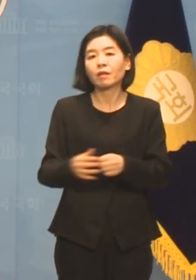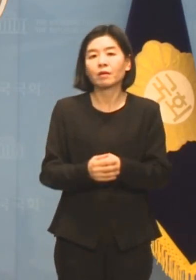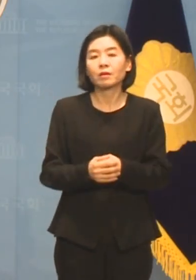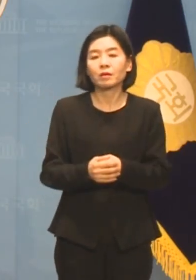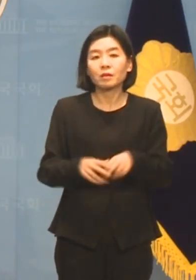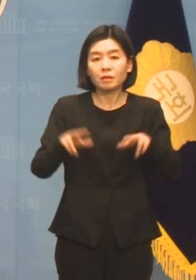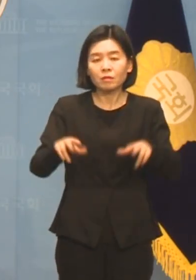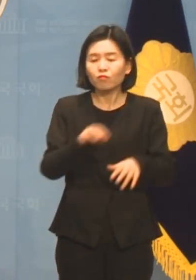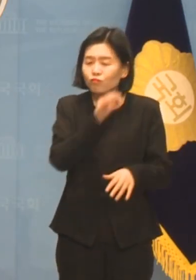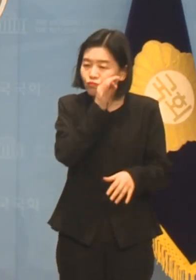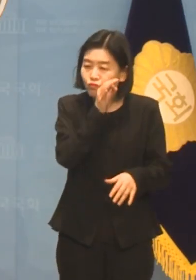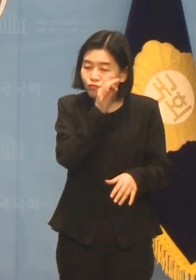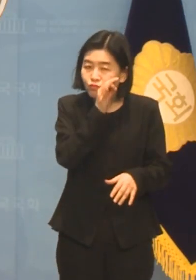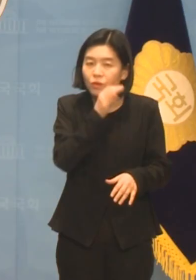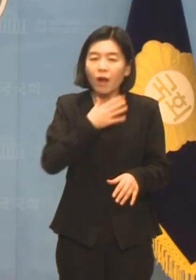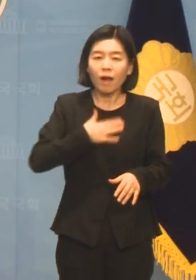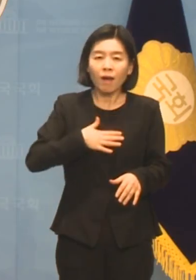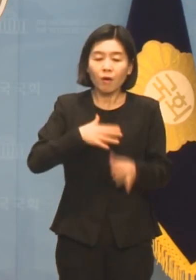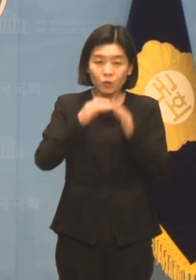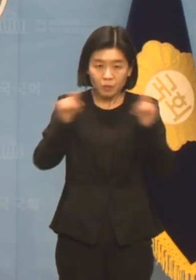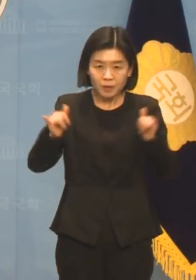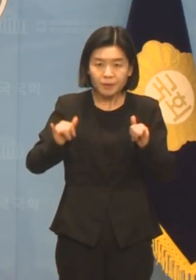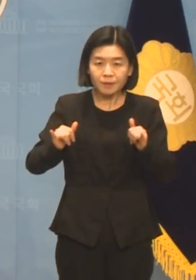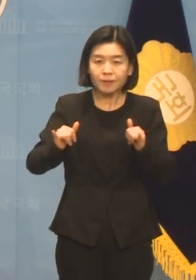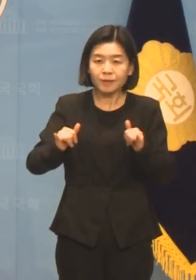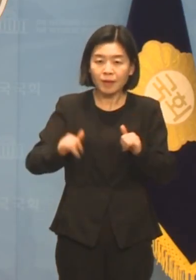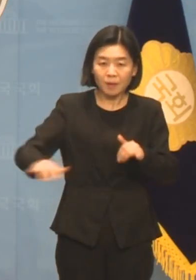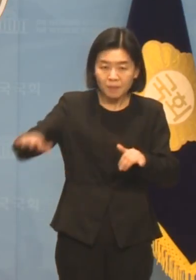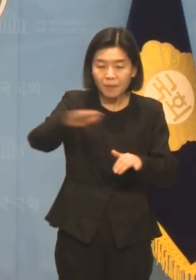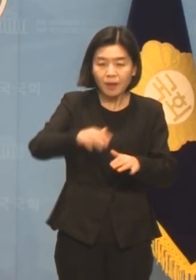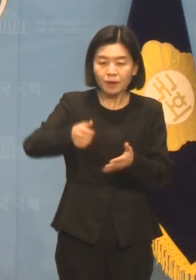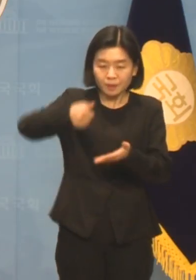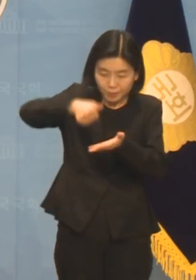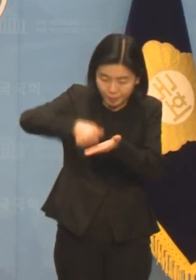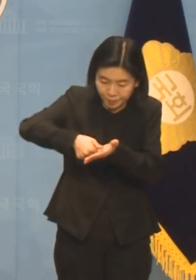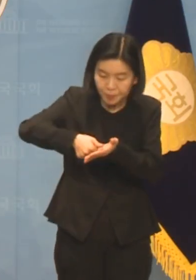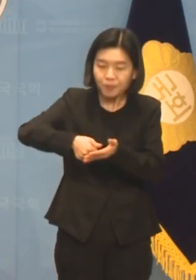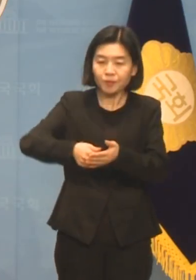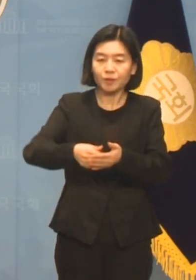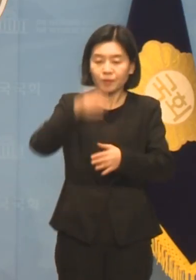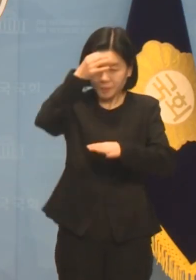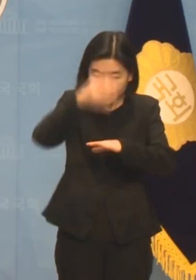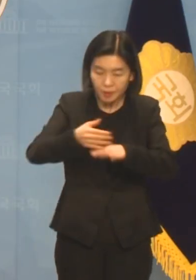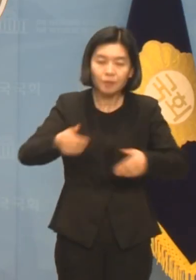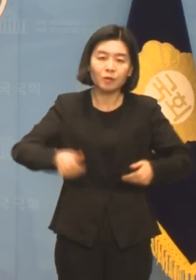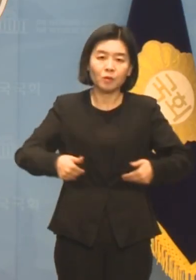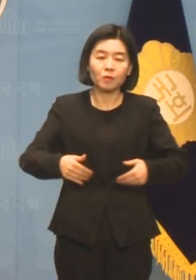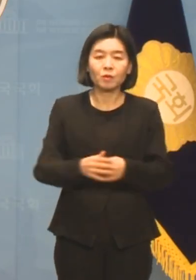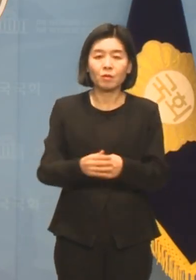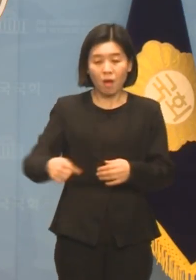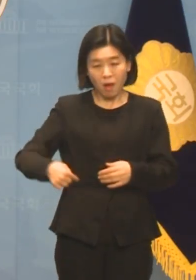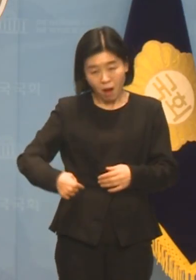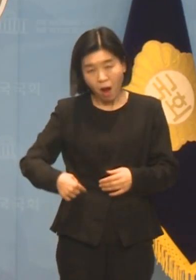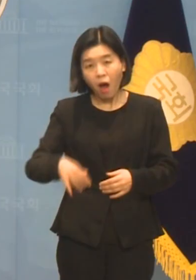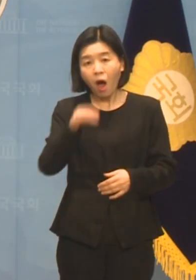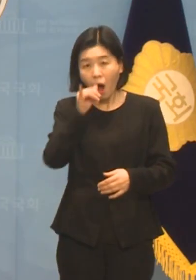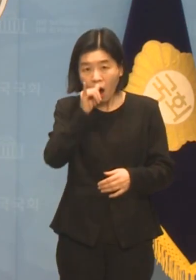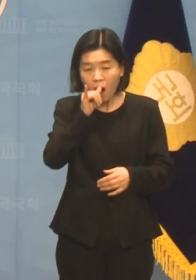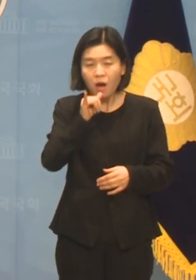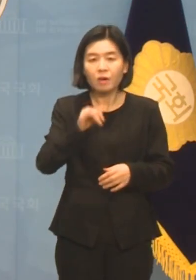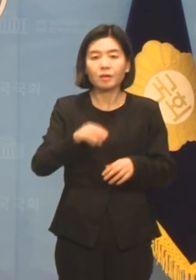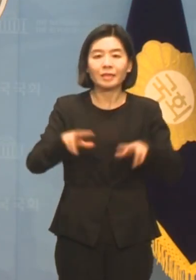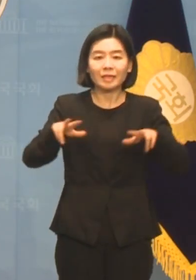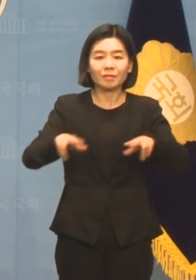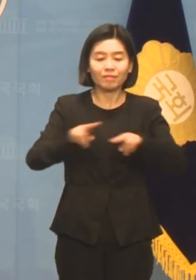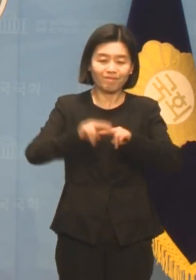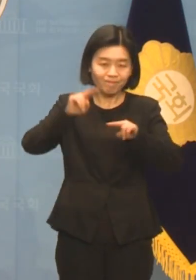이제라도 부끄러운 줄 알고 군민께 당장 석고대죄해야 합니다. 일말의 양심이라도 있다면 당장